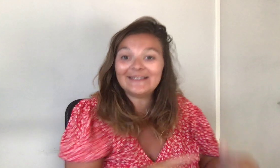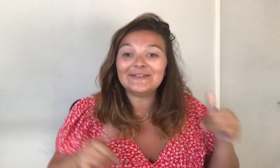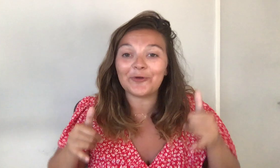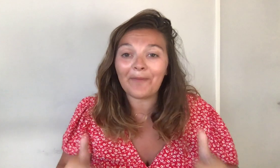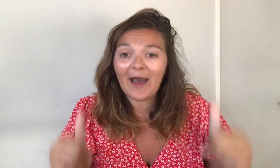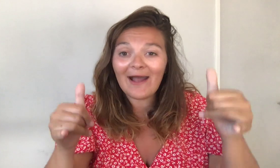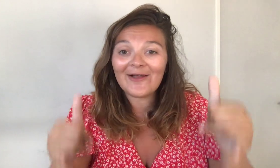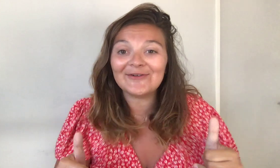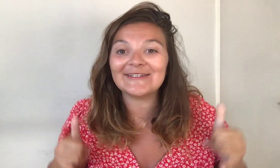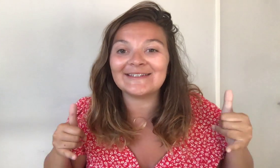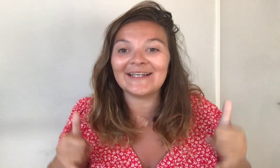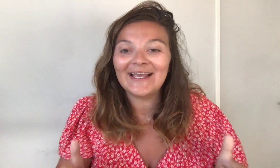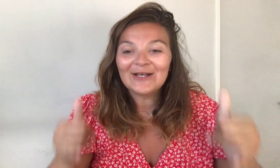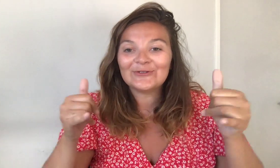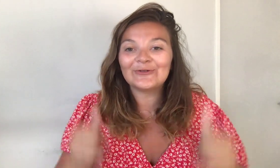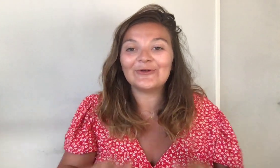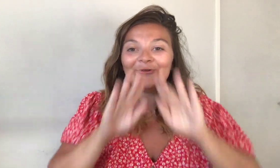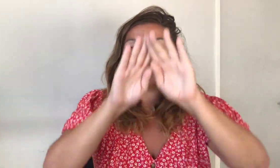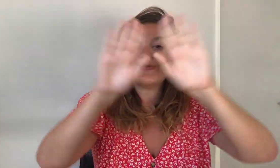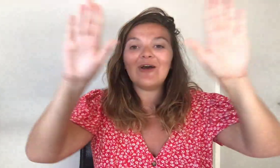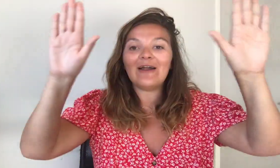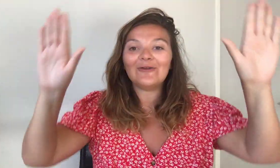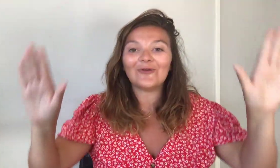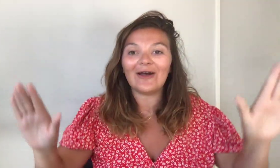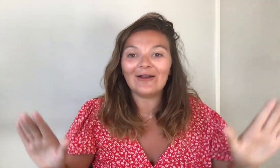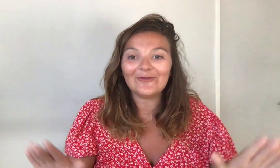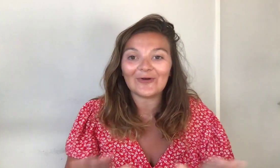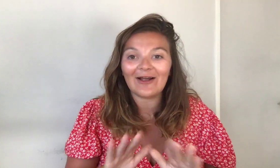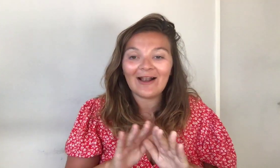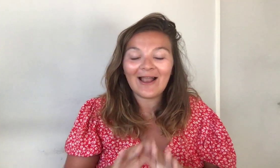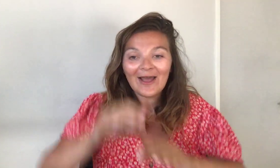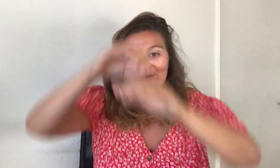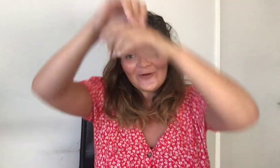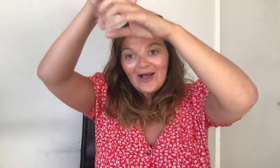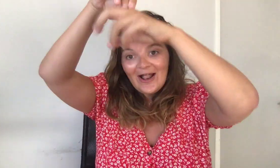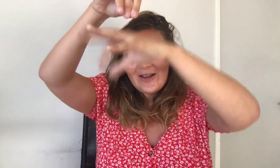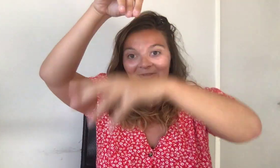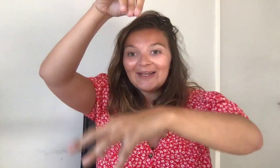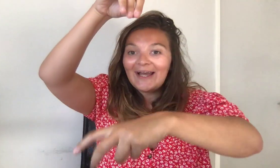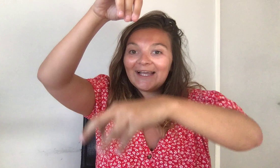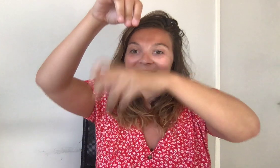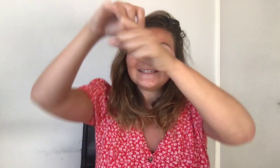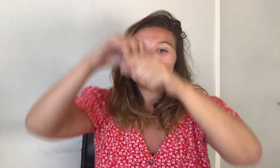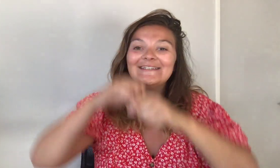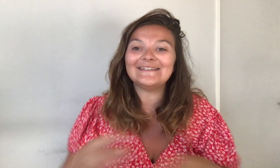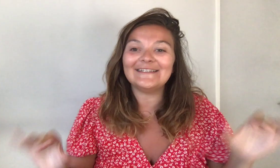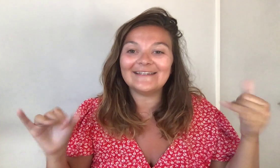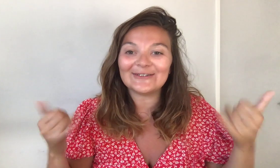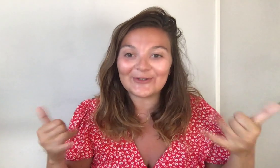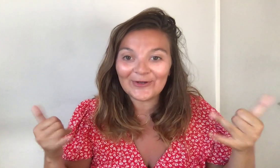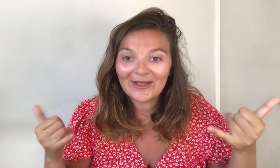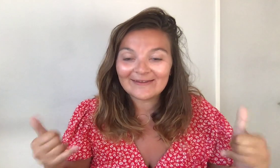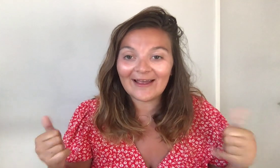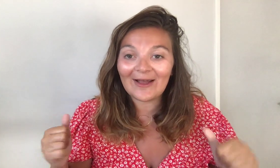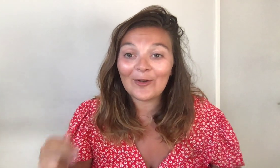se balançaient sur une toile, toile, toile, toile d'araignée. C'était un jeu